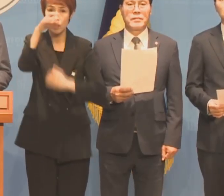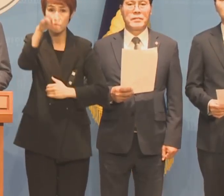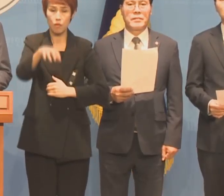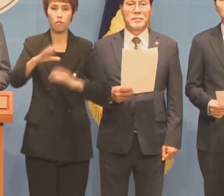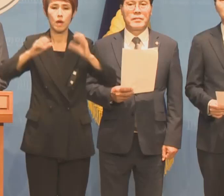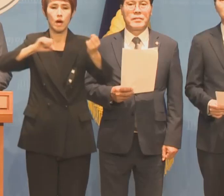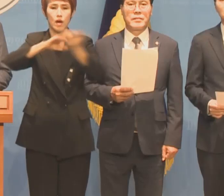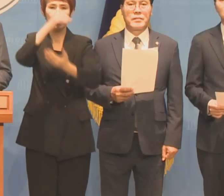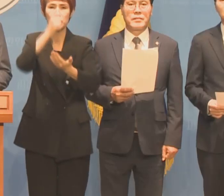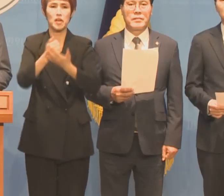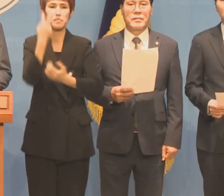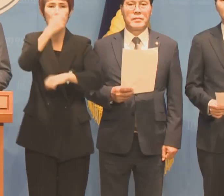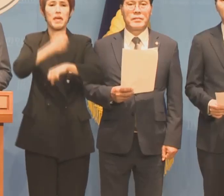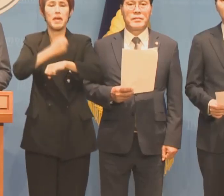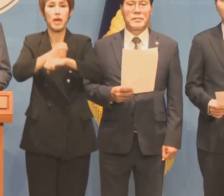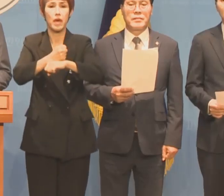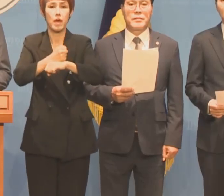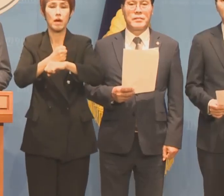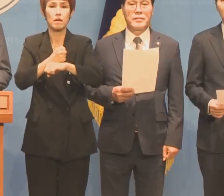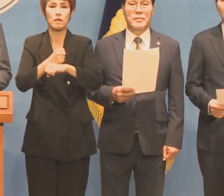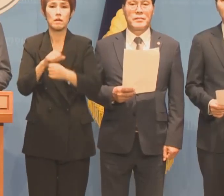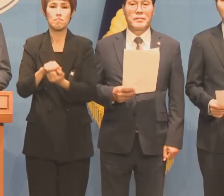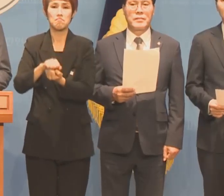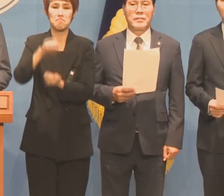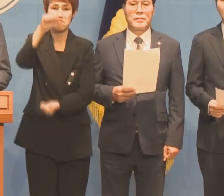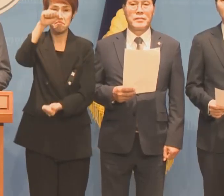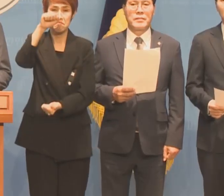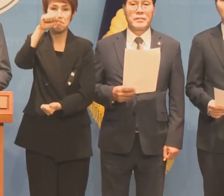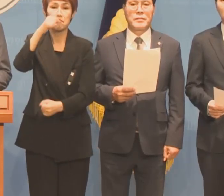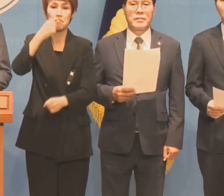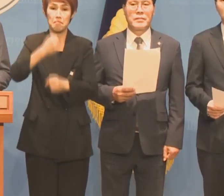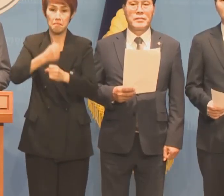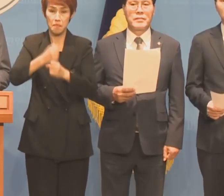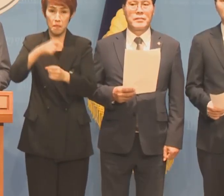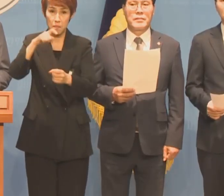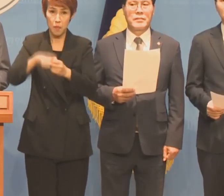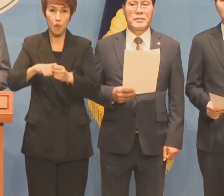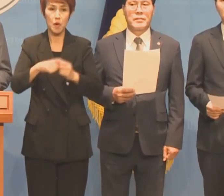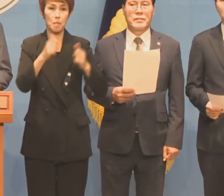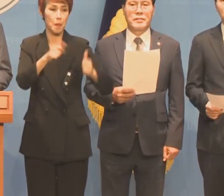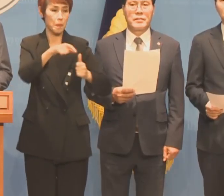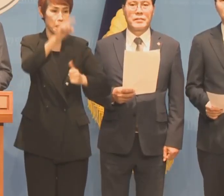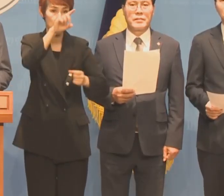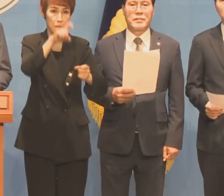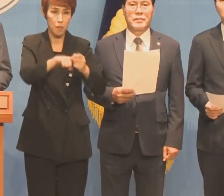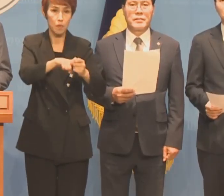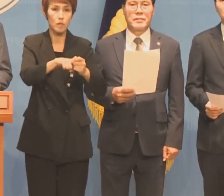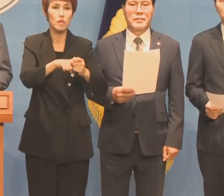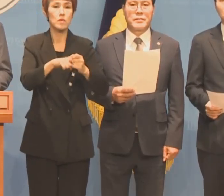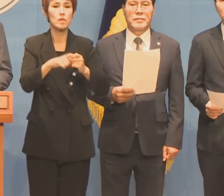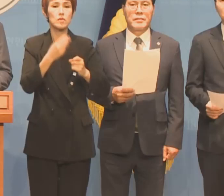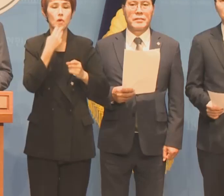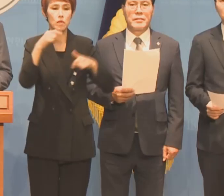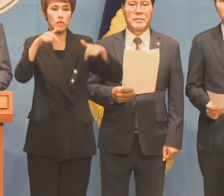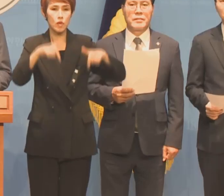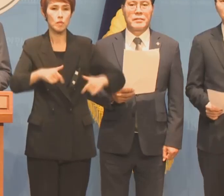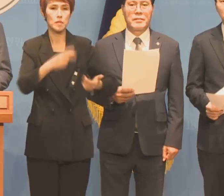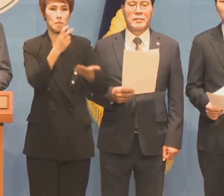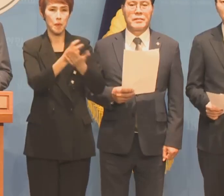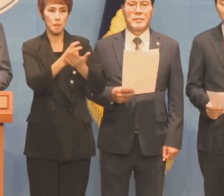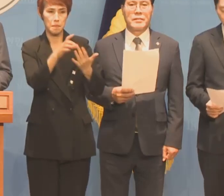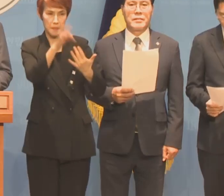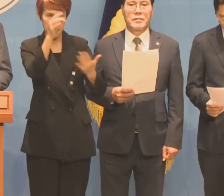수사를 한다며 영장 발부에 유리한 법관을 선택하기 위해 일부러 서울 서부지법을 골라 청구했다는